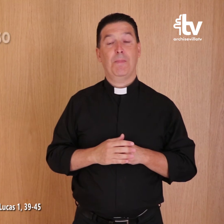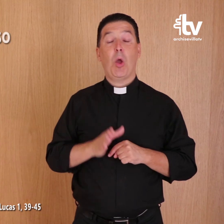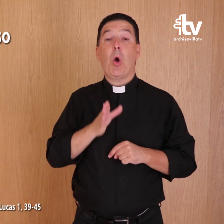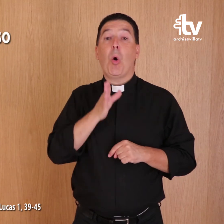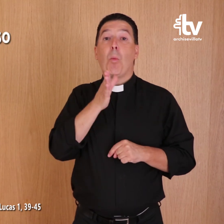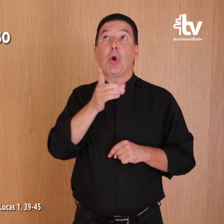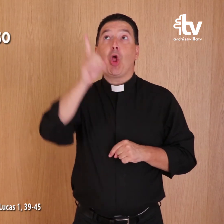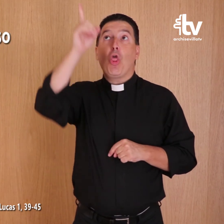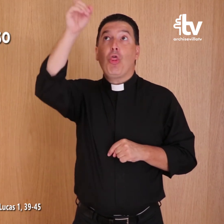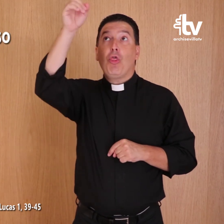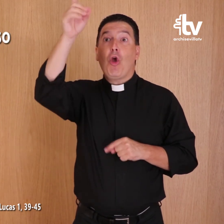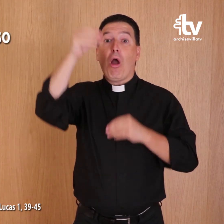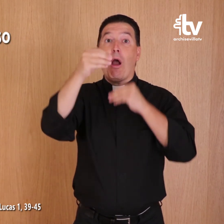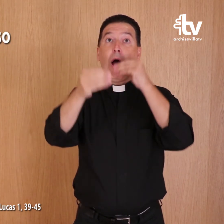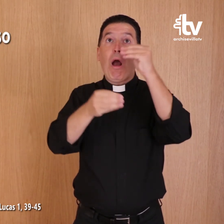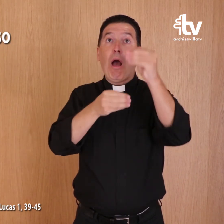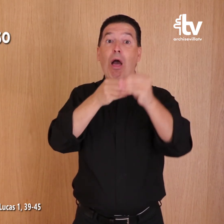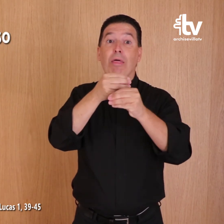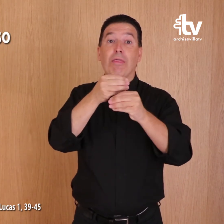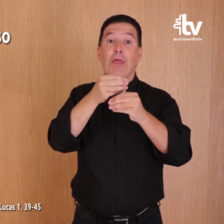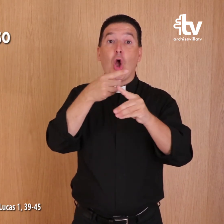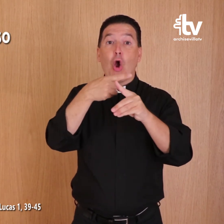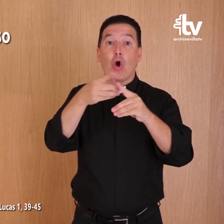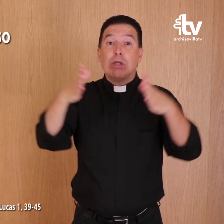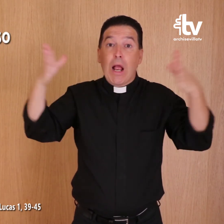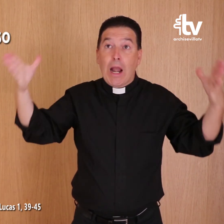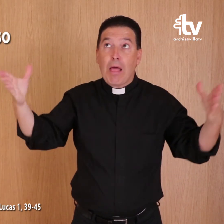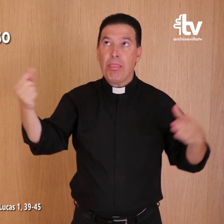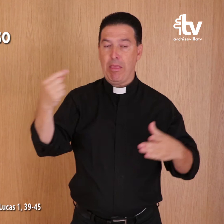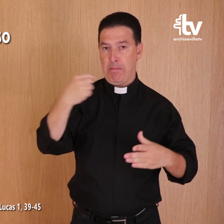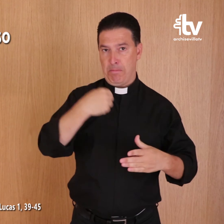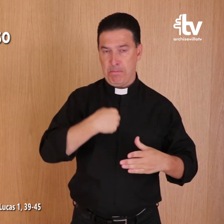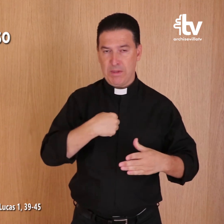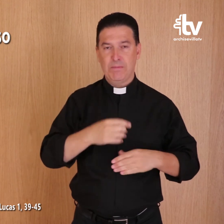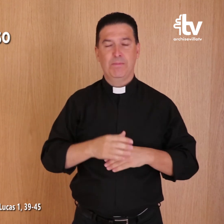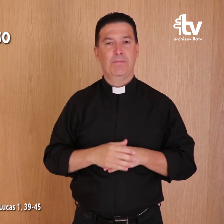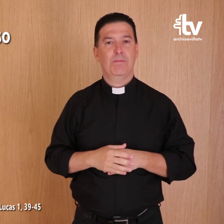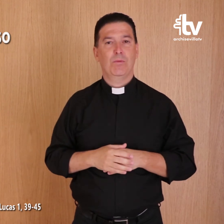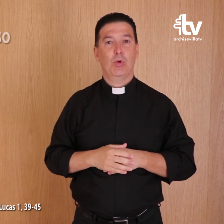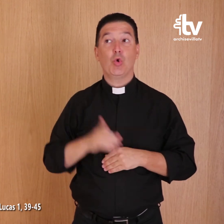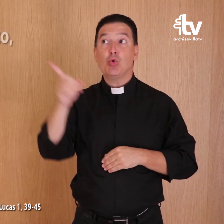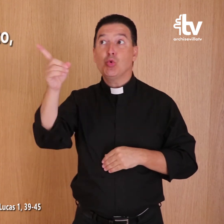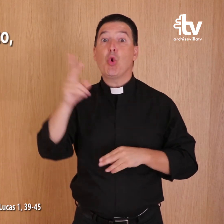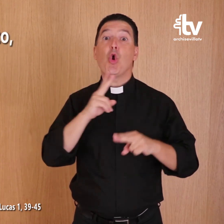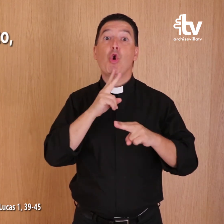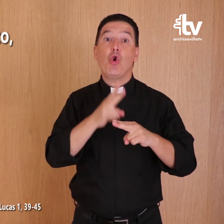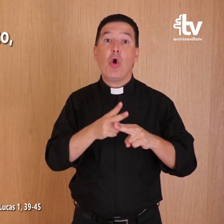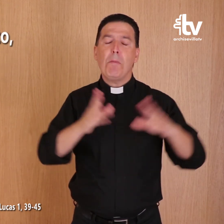porque el Poderoso ha hecho obras grandes en mí. Su nombre es